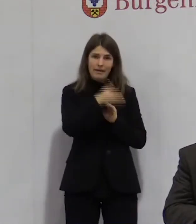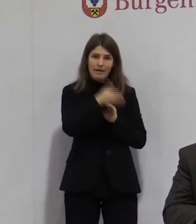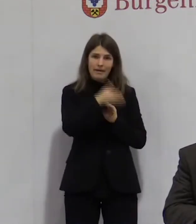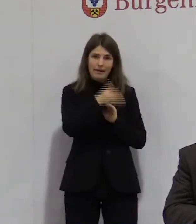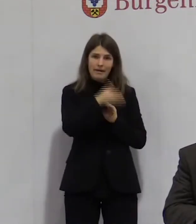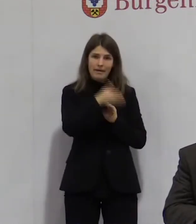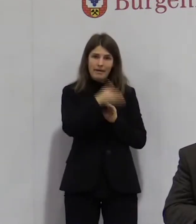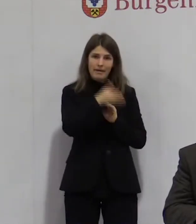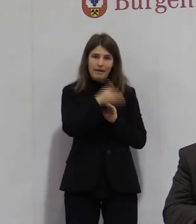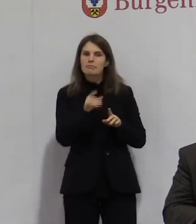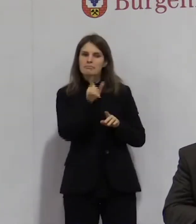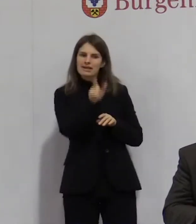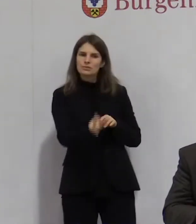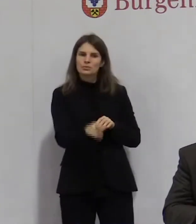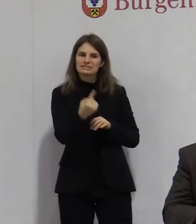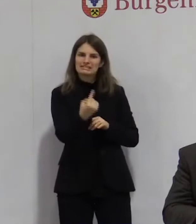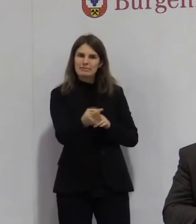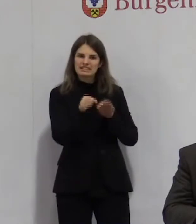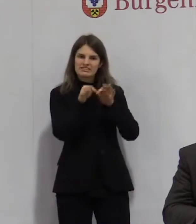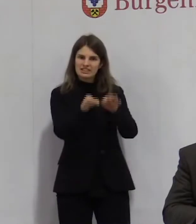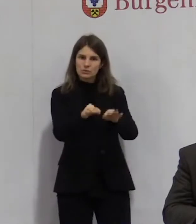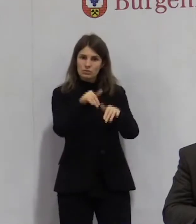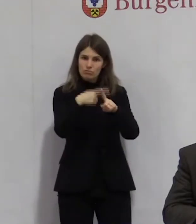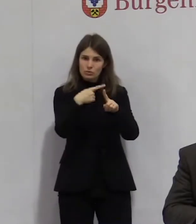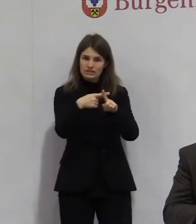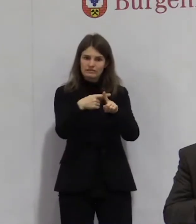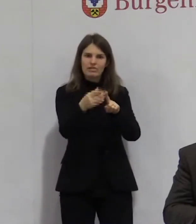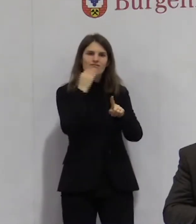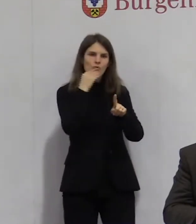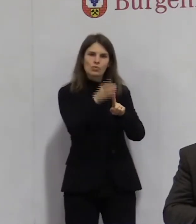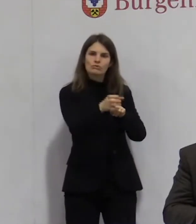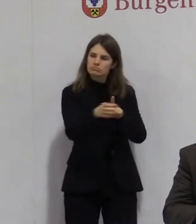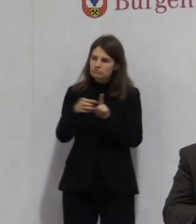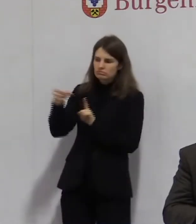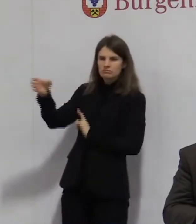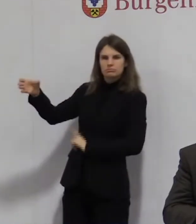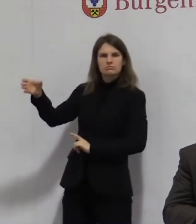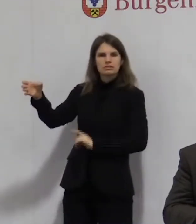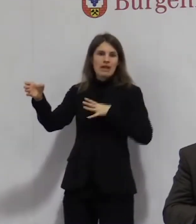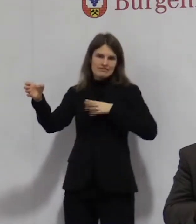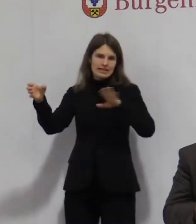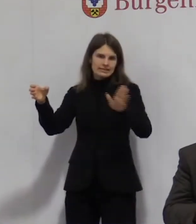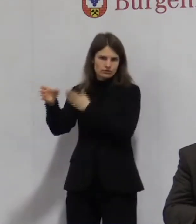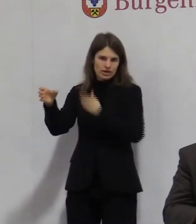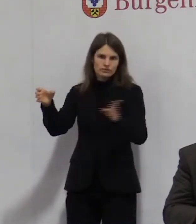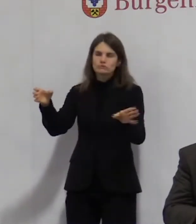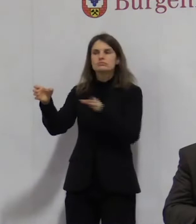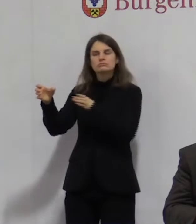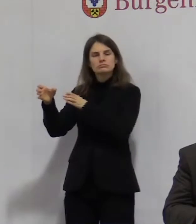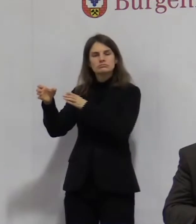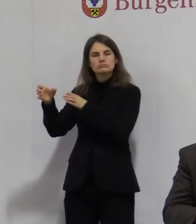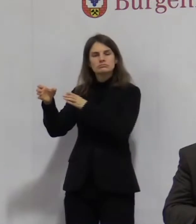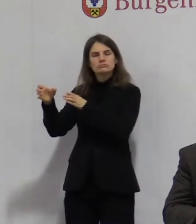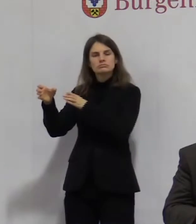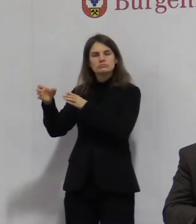wir dort Infizierte dann aus der Wohnumgebung auf freiwilliger Grundlage herausnehmen. Das